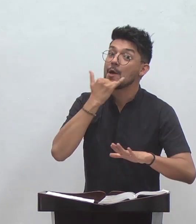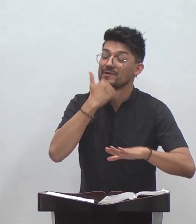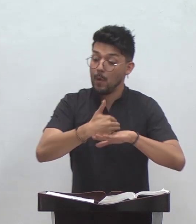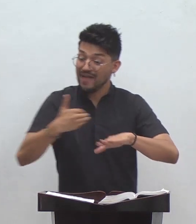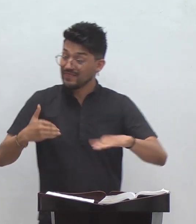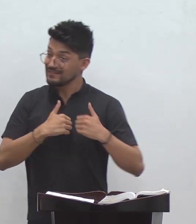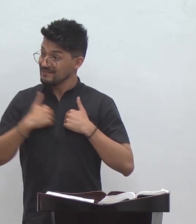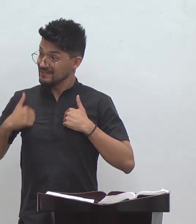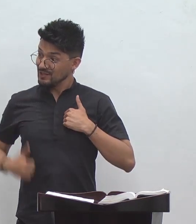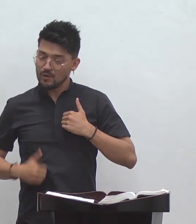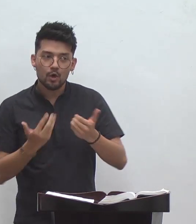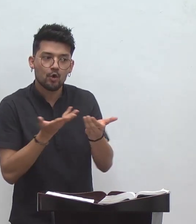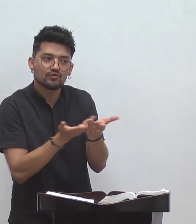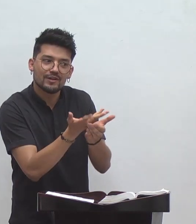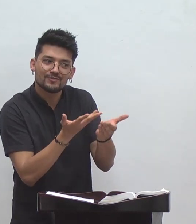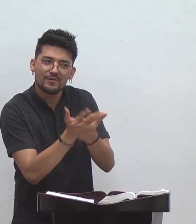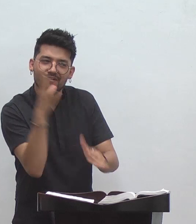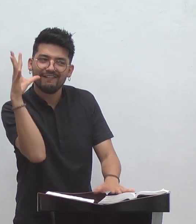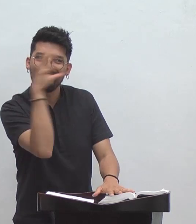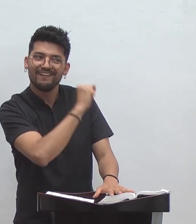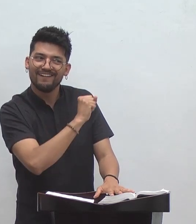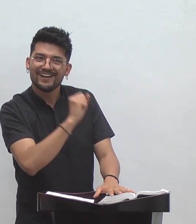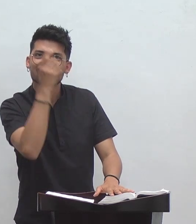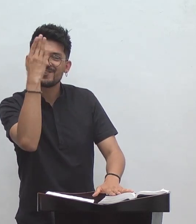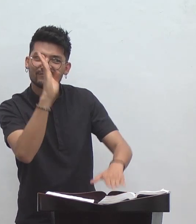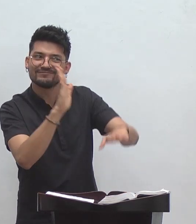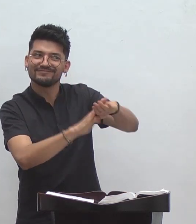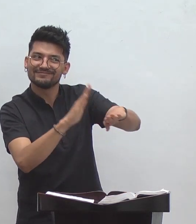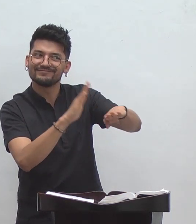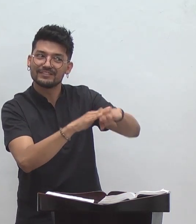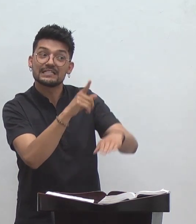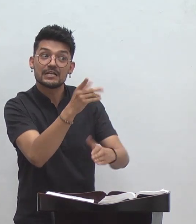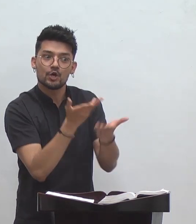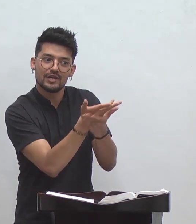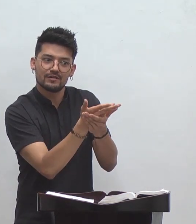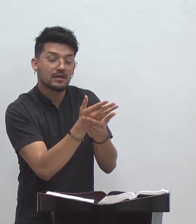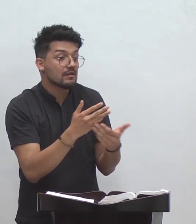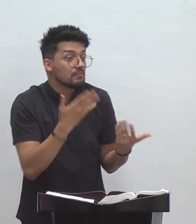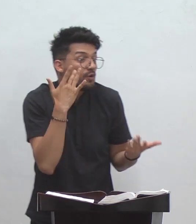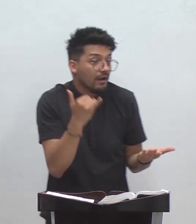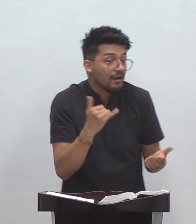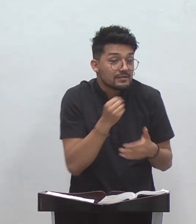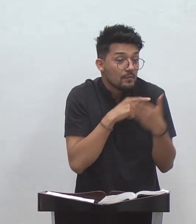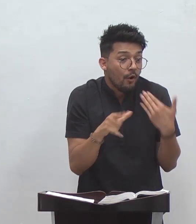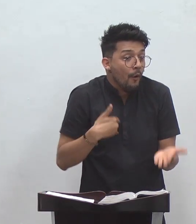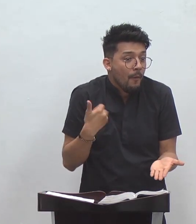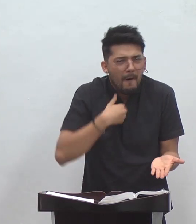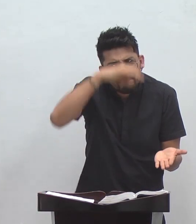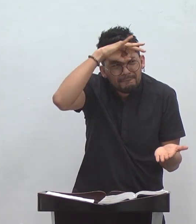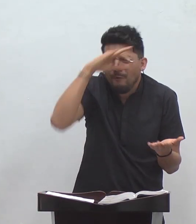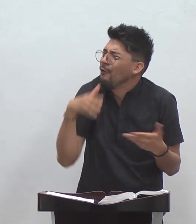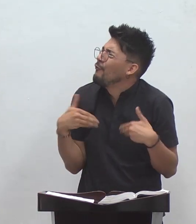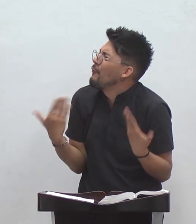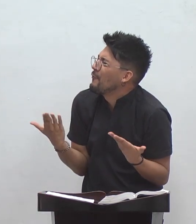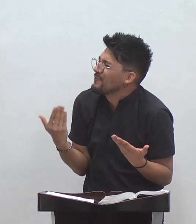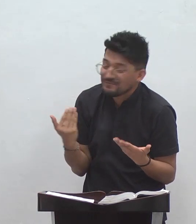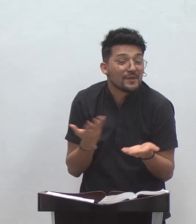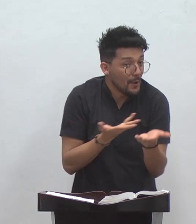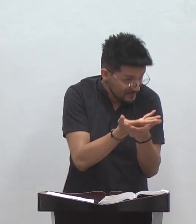Samuel escuchó la voz de Dios y recibió el consejo del sacerdote Elí. Responde a ese llamado. Samuel era muy joven,